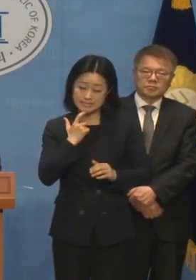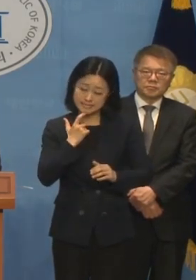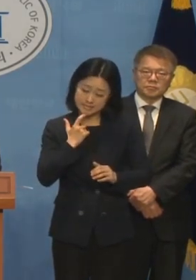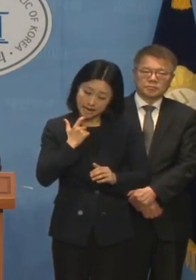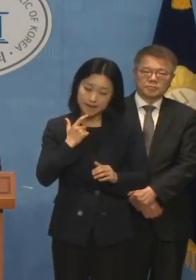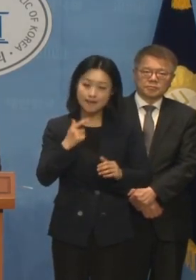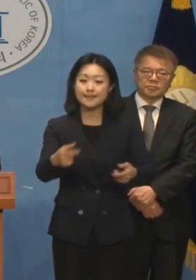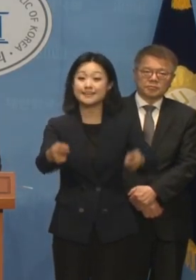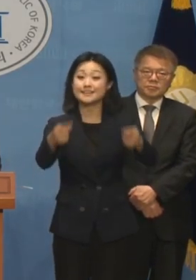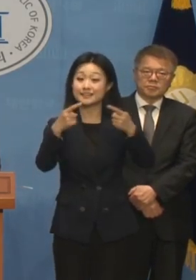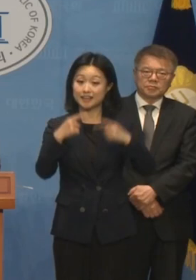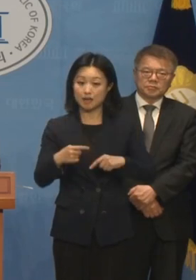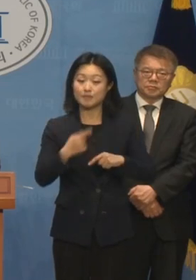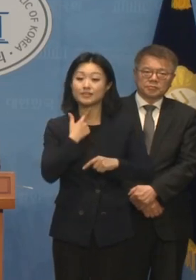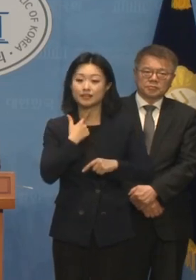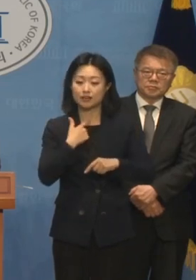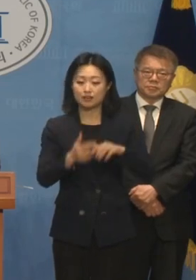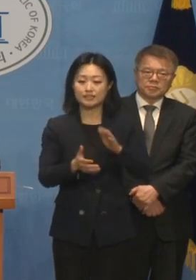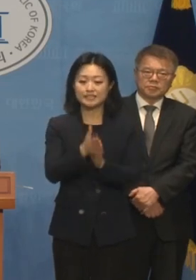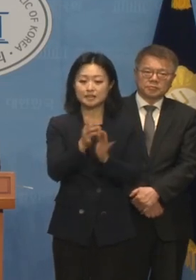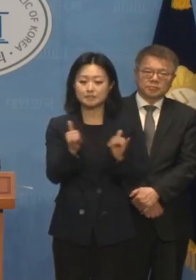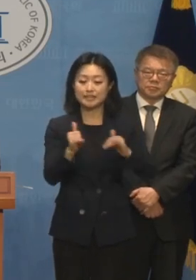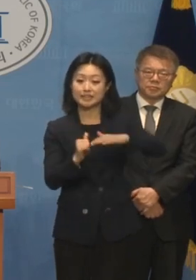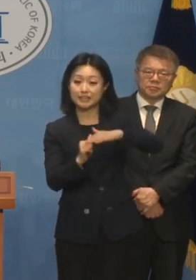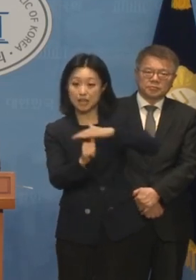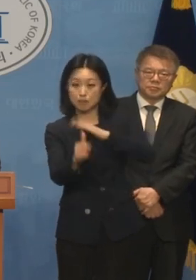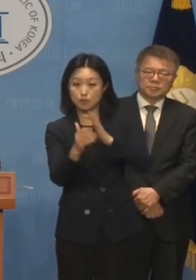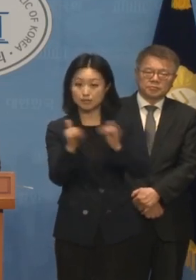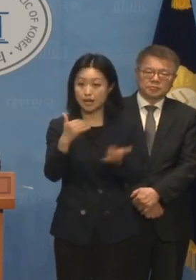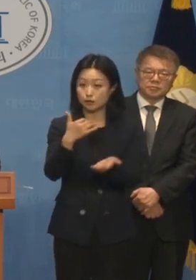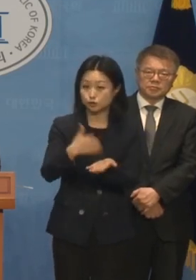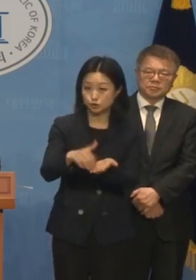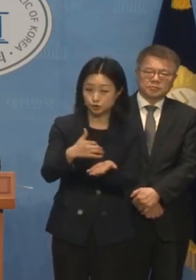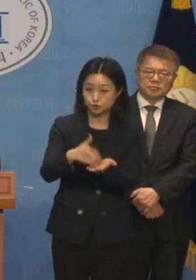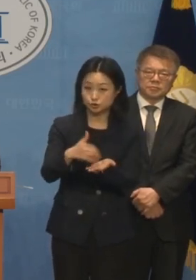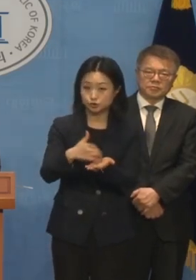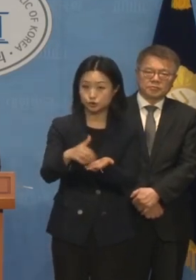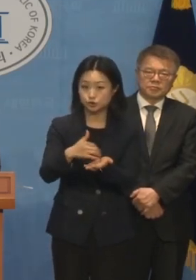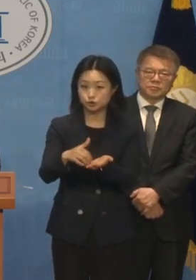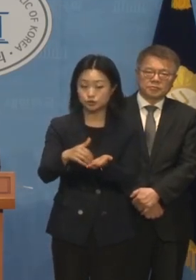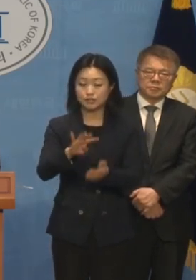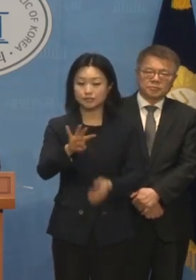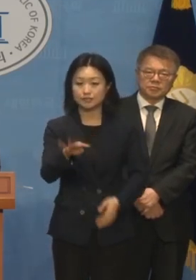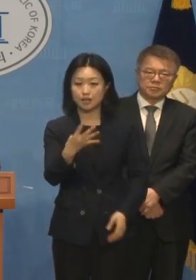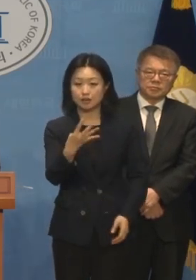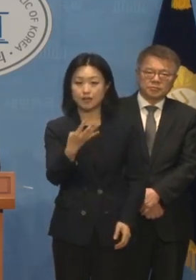참여한 시민대표단의 총수는